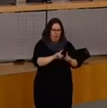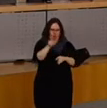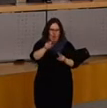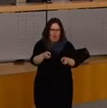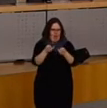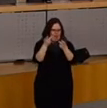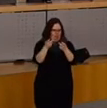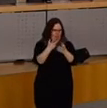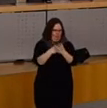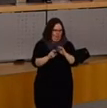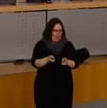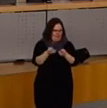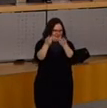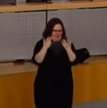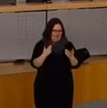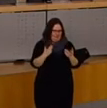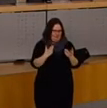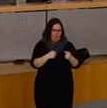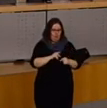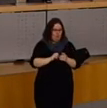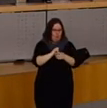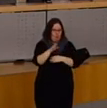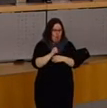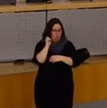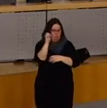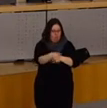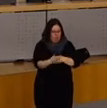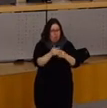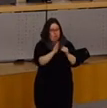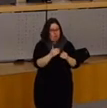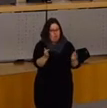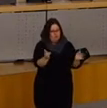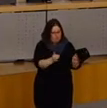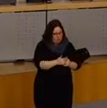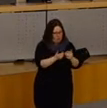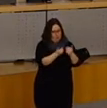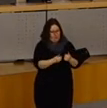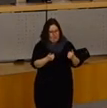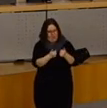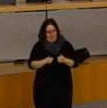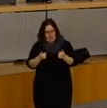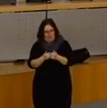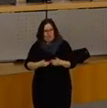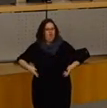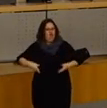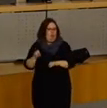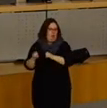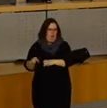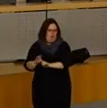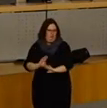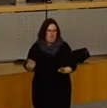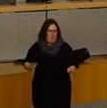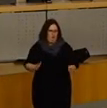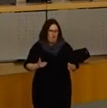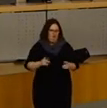erziehen dass man eben den müll nicht einfach wegwirft sondern dass man müll sammelt dass man mir vielleicht auch trennen kann und